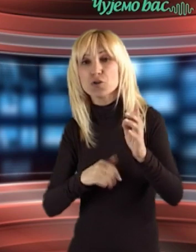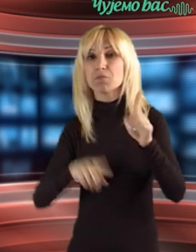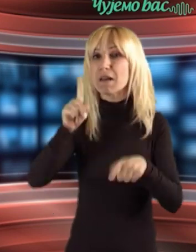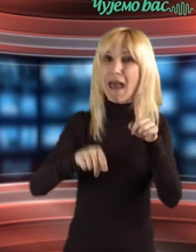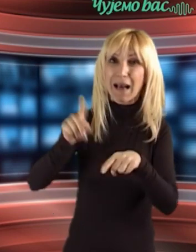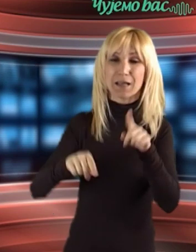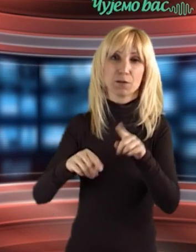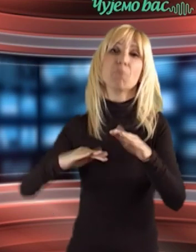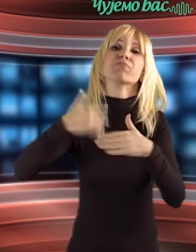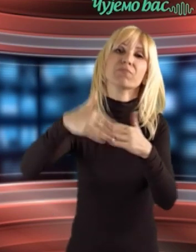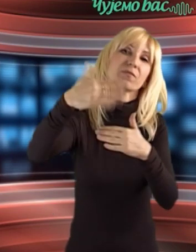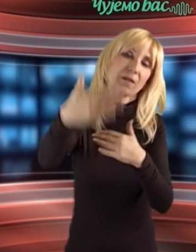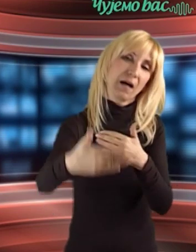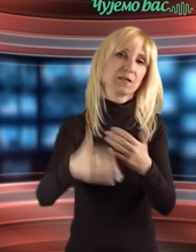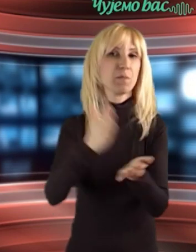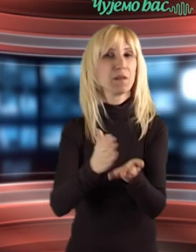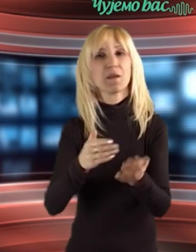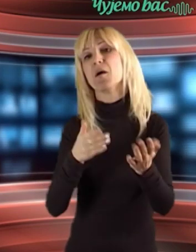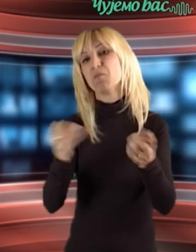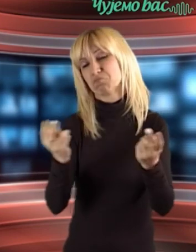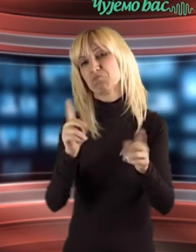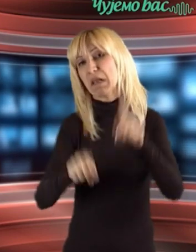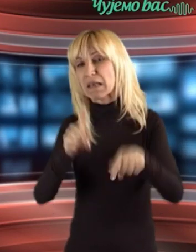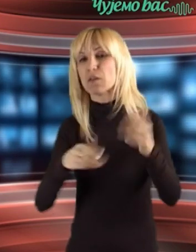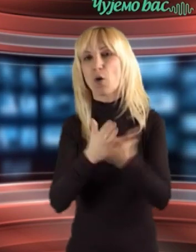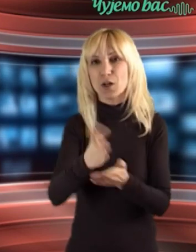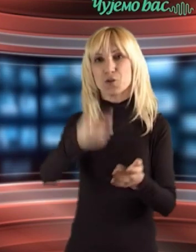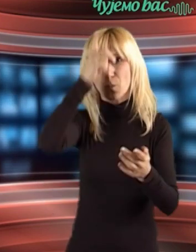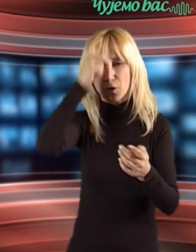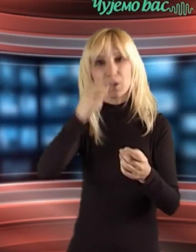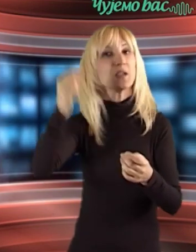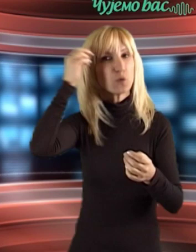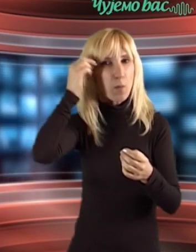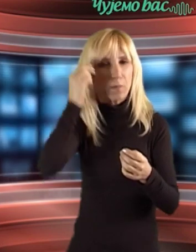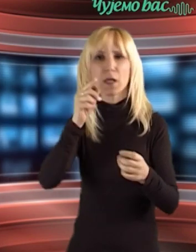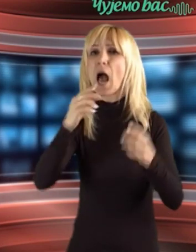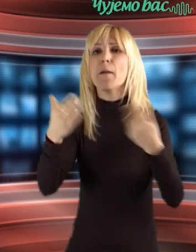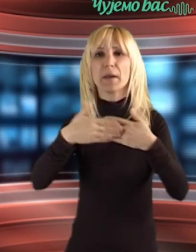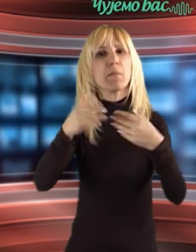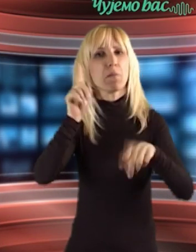dešavati sličan događaj u Beogradu i da ćemo ostati zaista upamćeni po nečem dobrom.